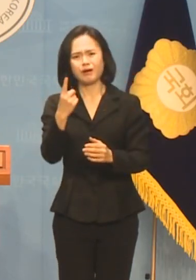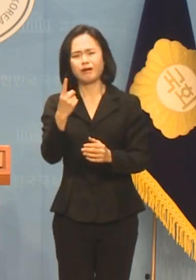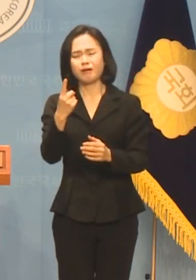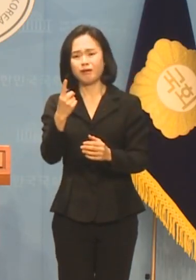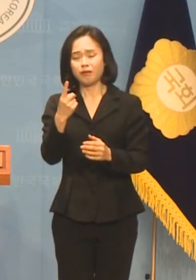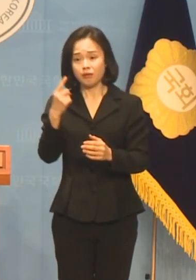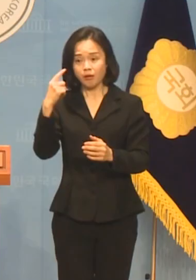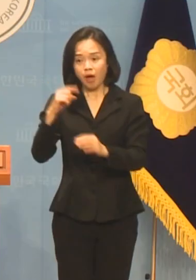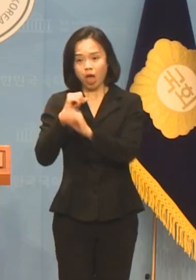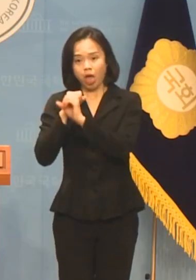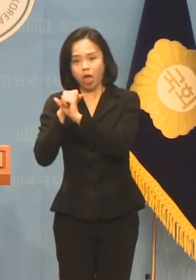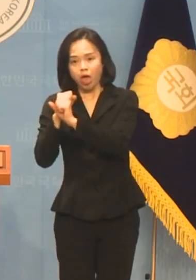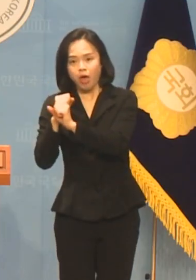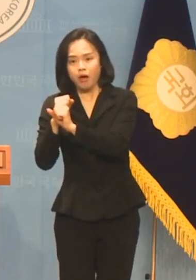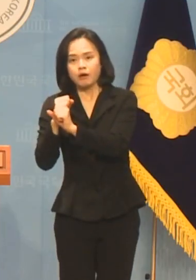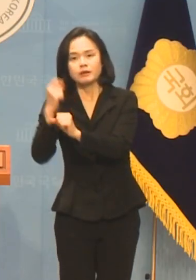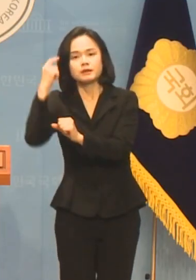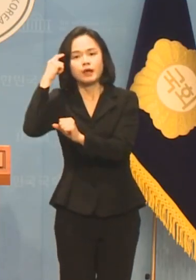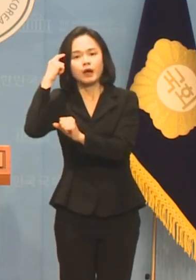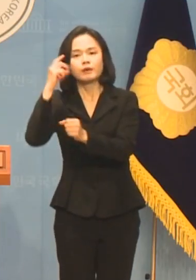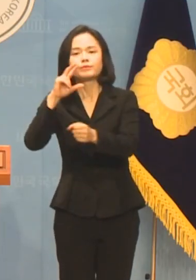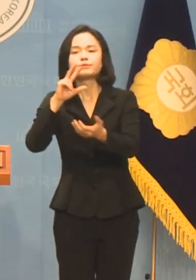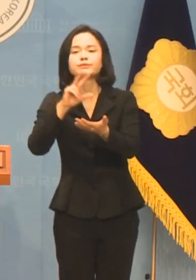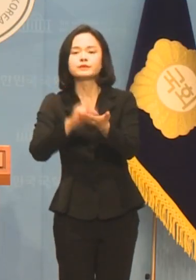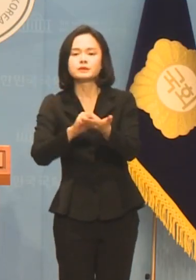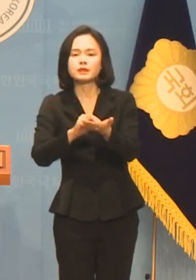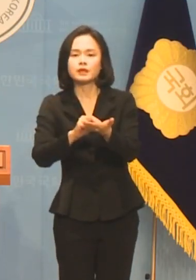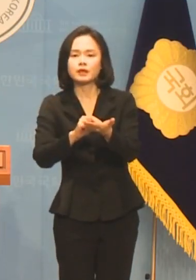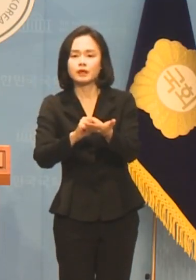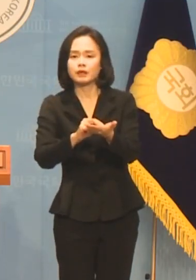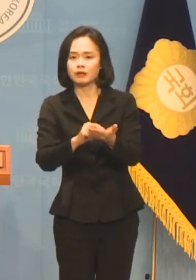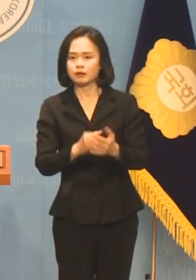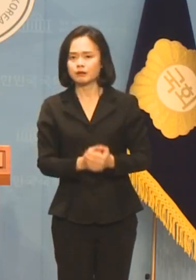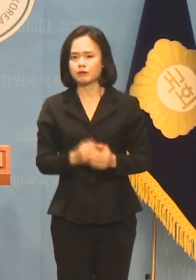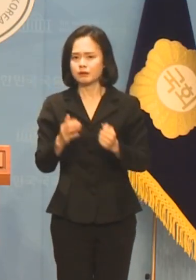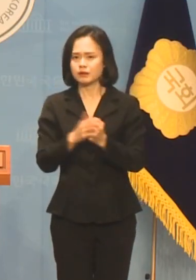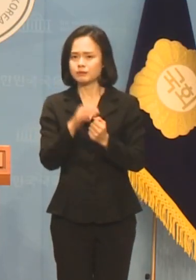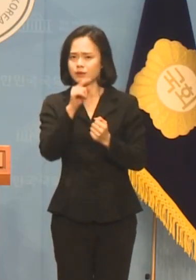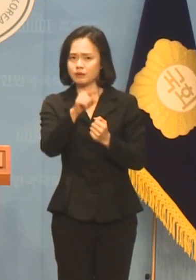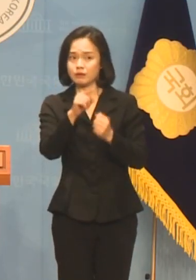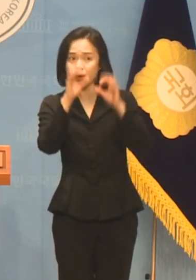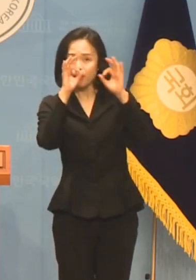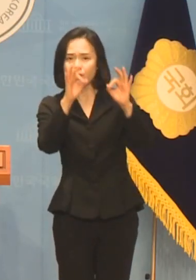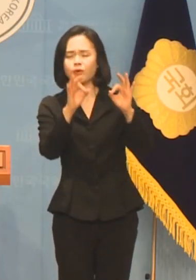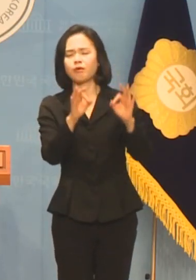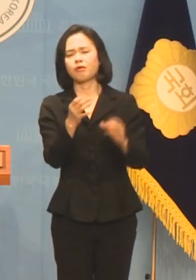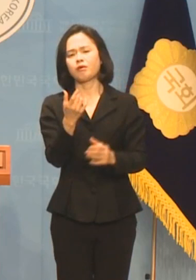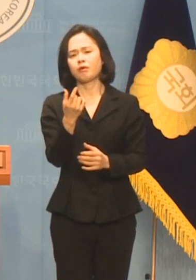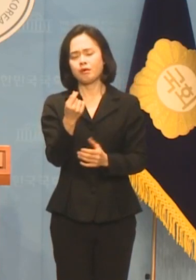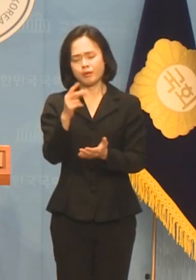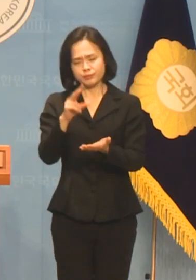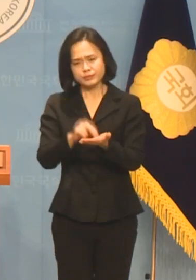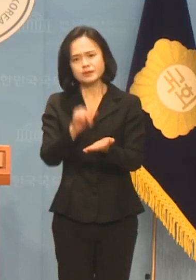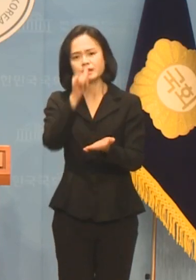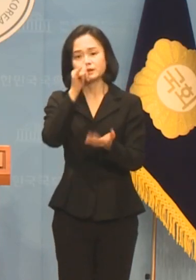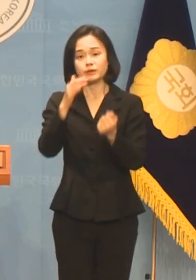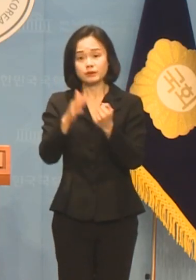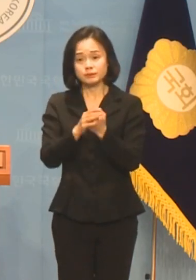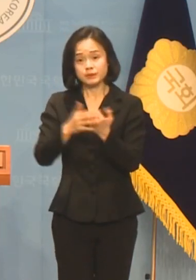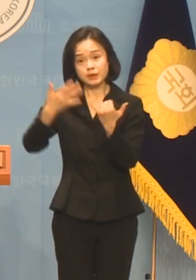일을 만명교사 삼아서 소셜 임팩트, 즉 사회적 책무에 대한 우선순위를 높여야 할